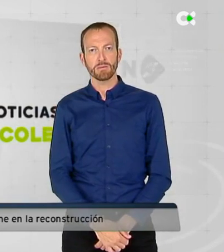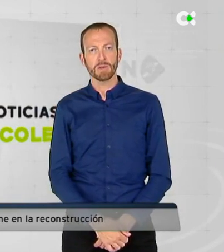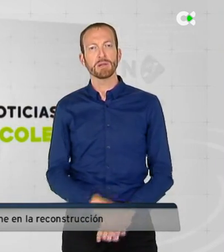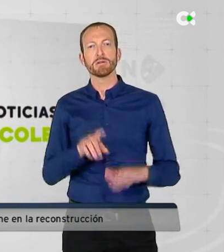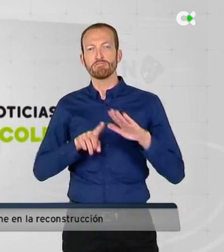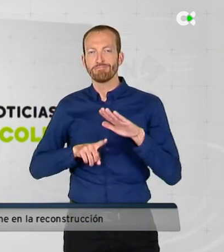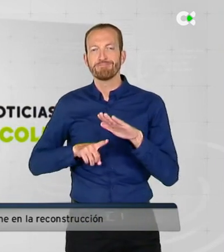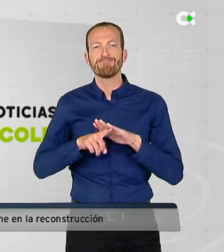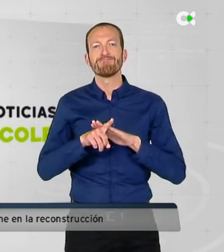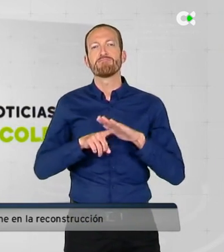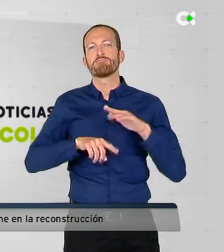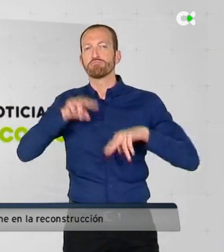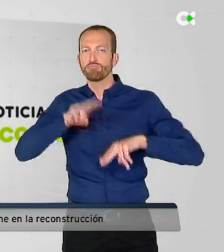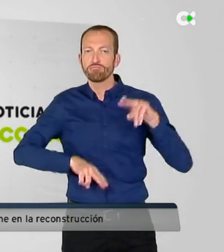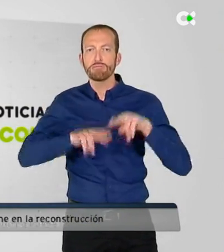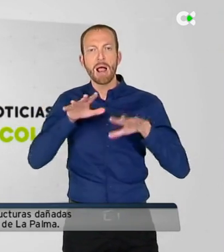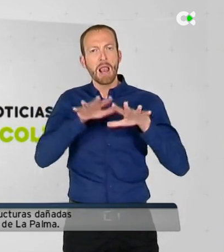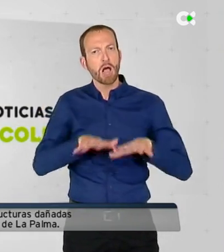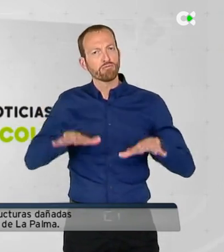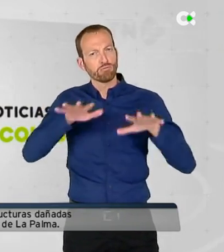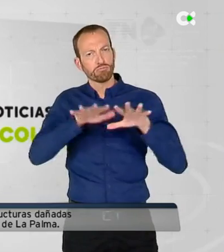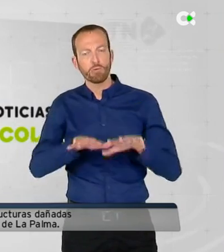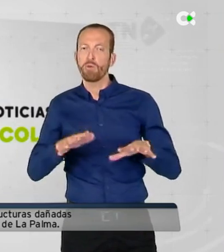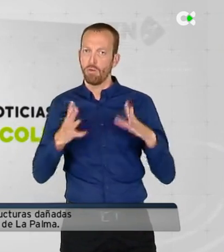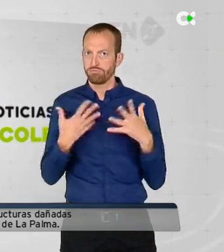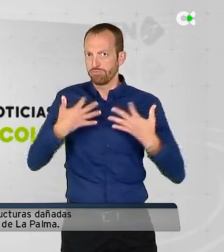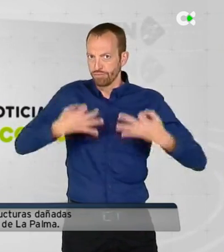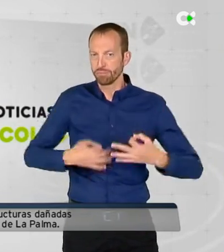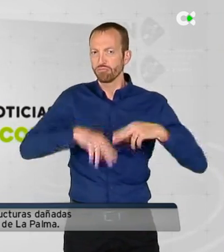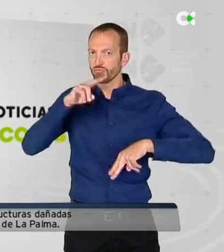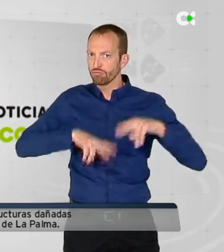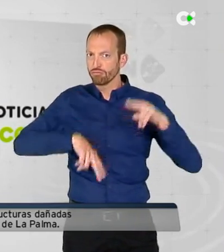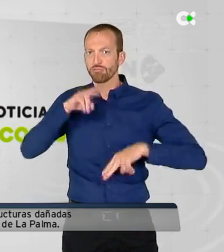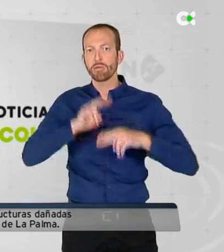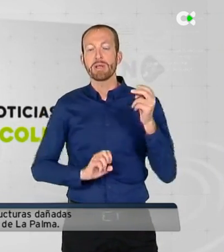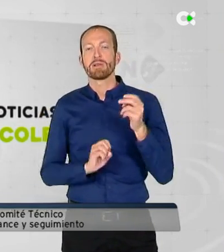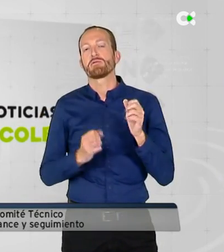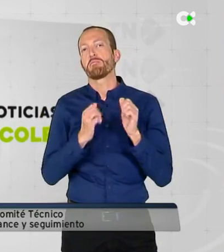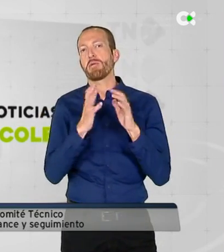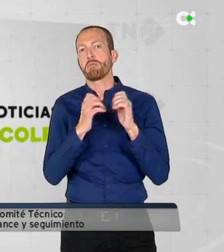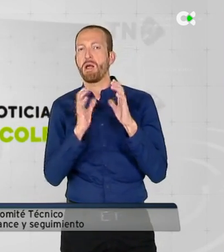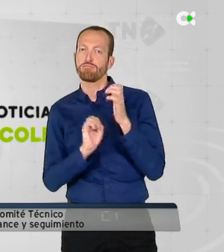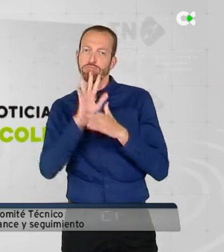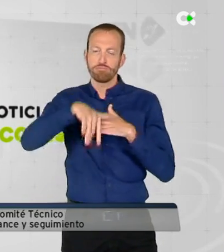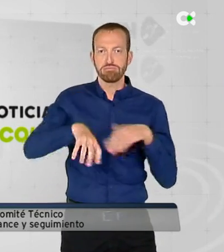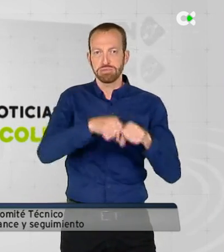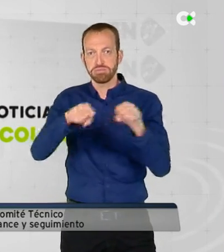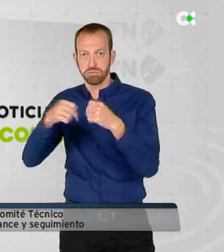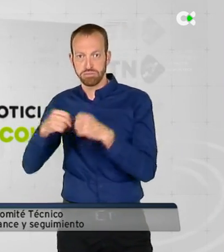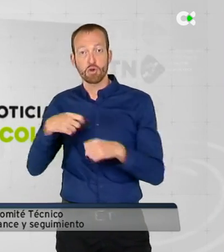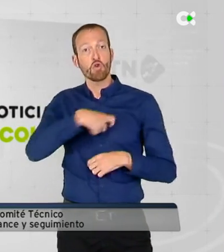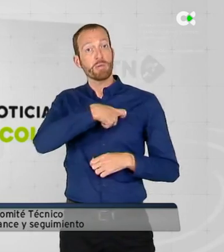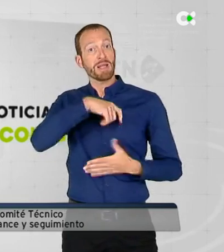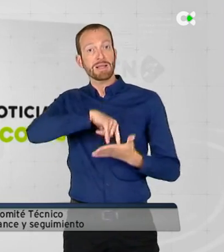Avance lento, pero firme en la reconstrucción de las infraestructuras dañadas por el volcán de La Palma. Reunión del Comité Técnico para